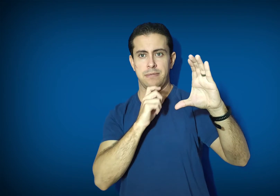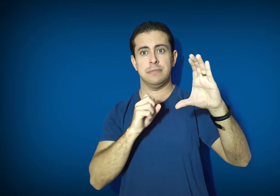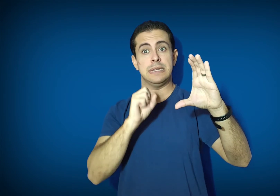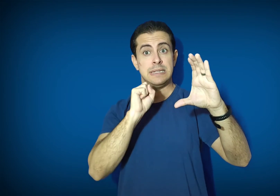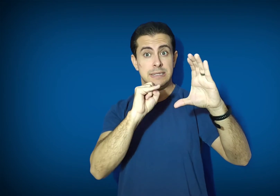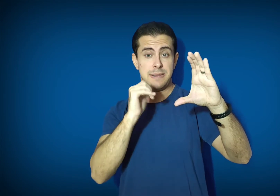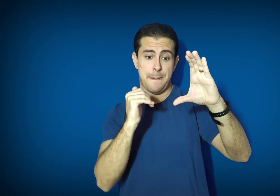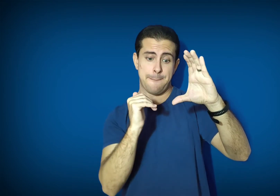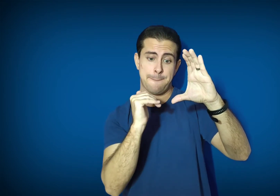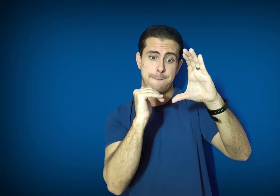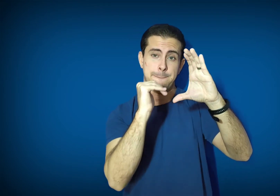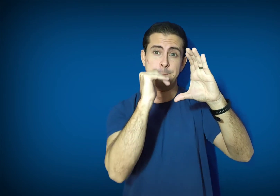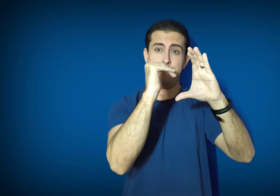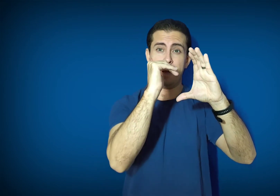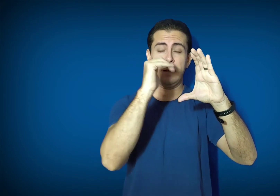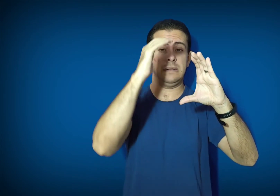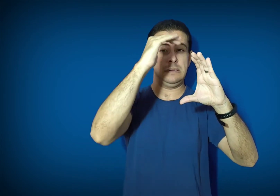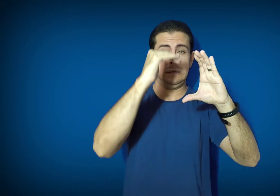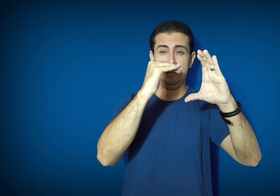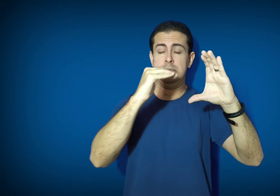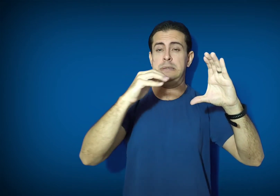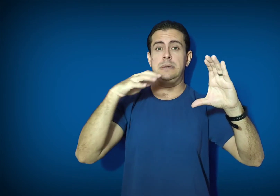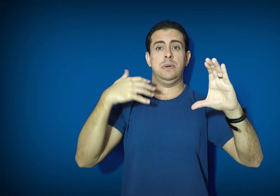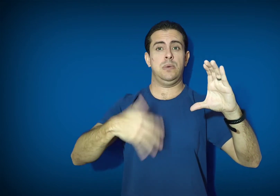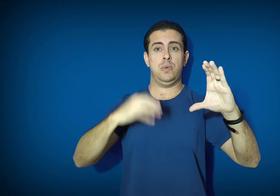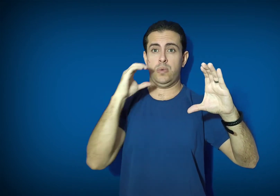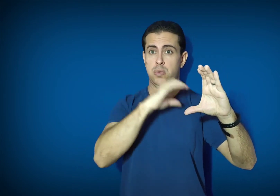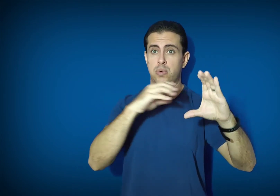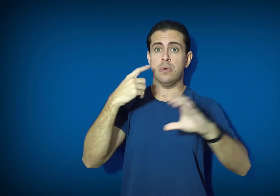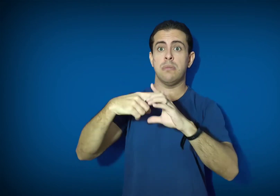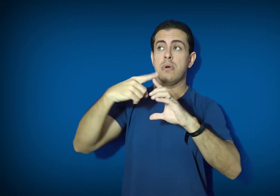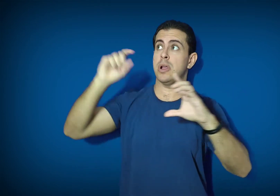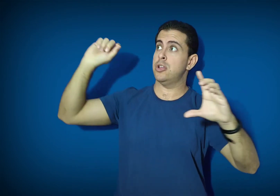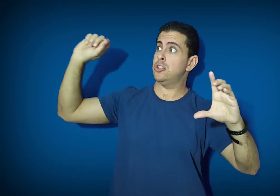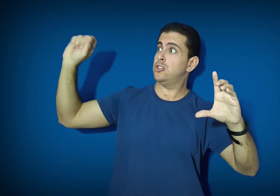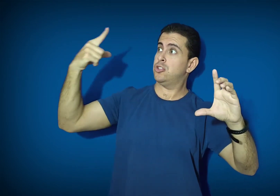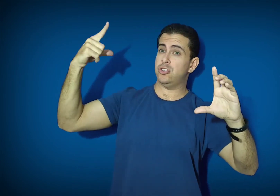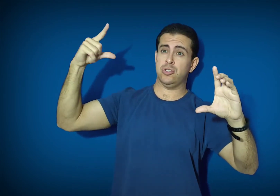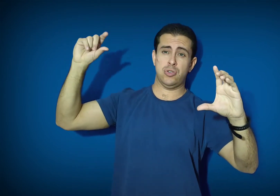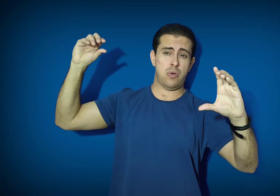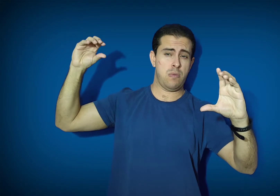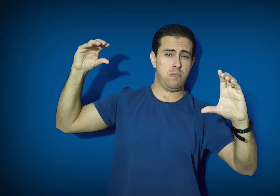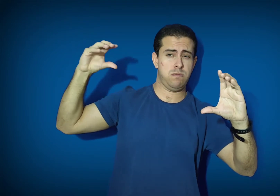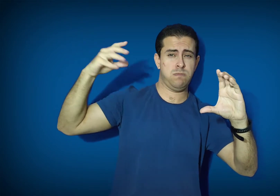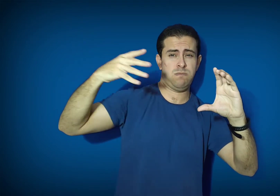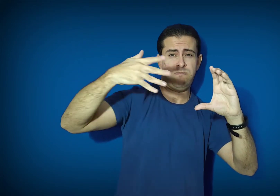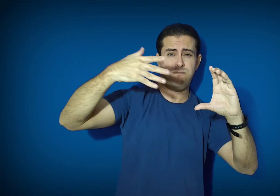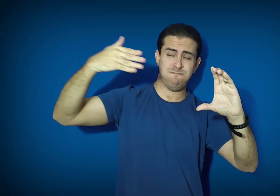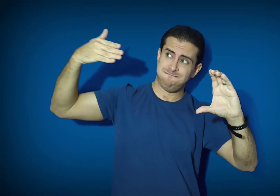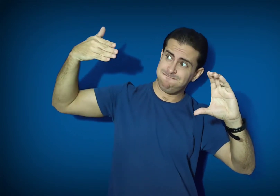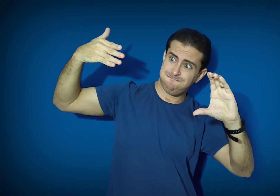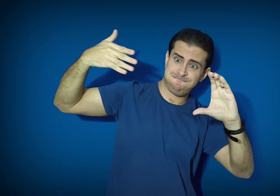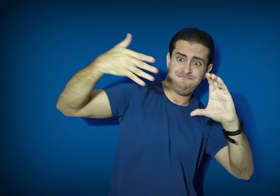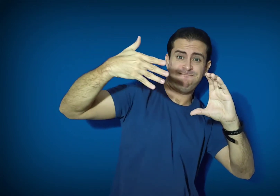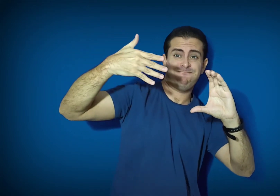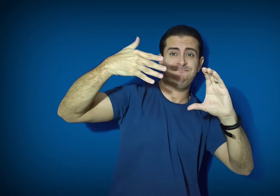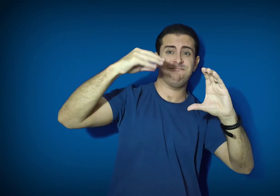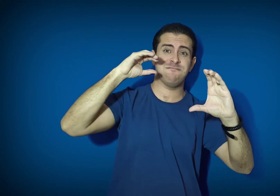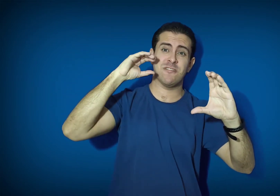é mais frio. Então, quanto mais perto, é mais quente. Por quê? Os raios solares são mais constantes,